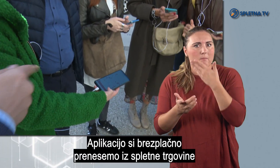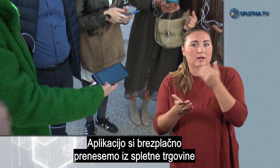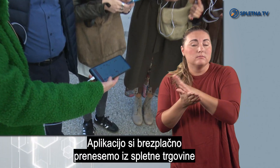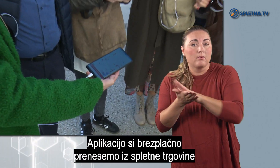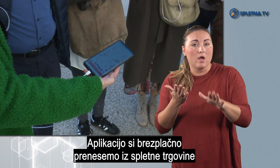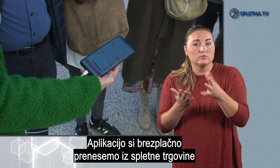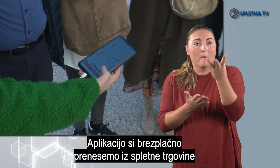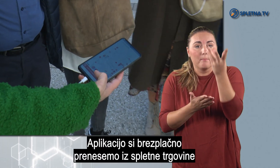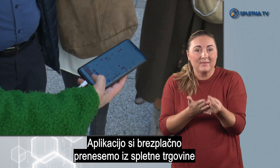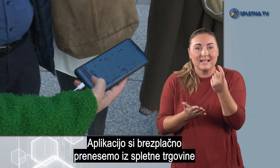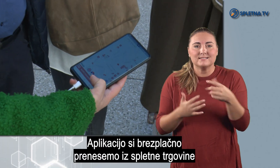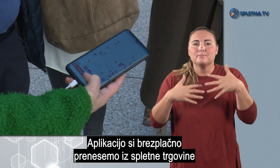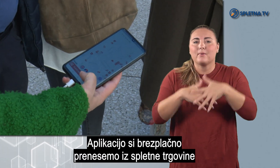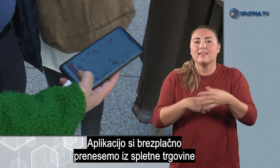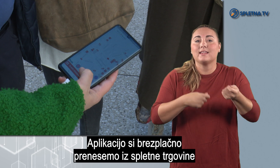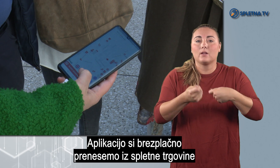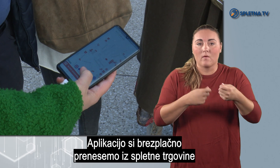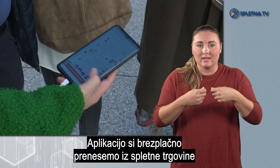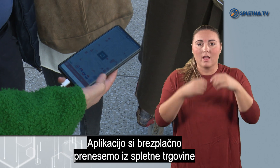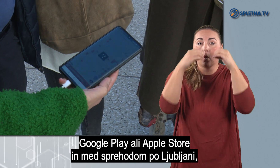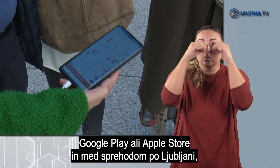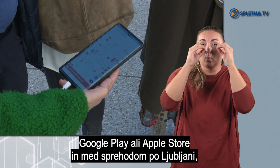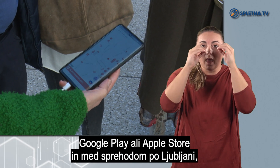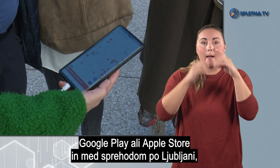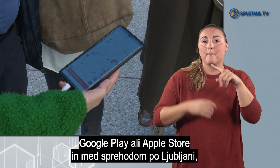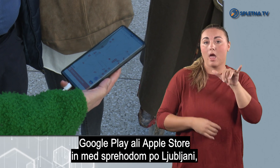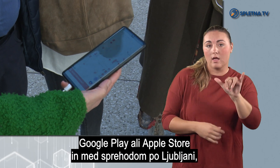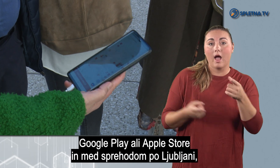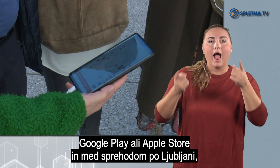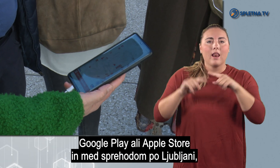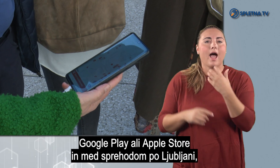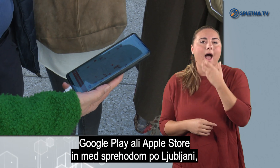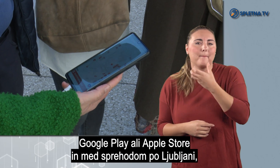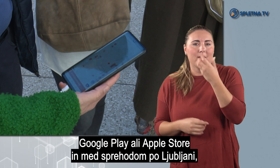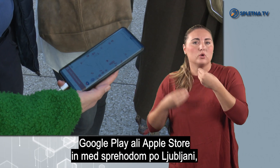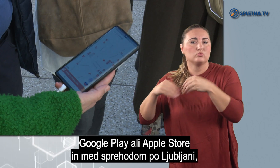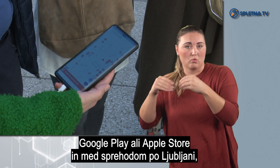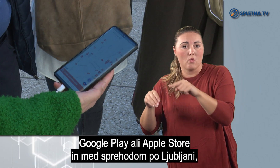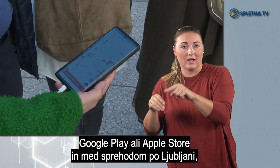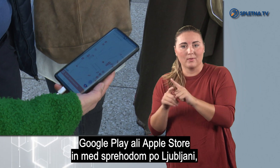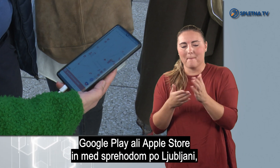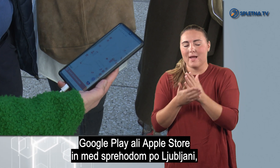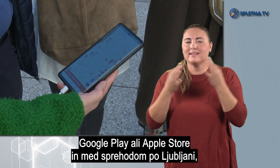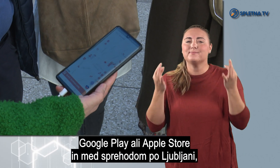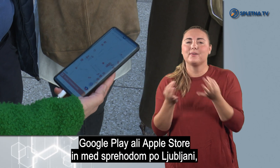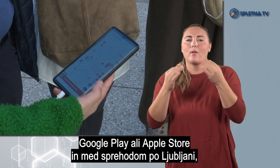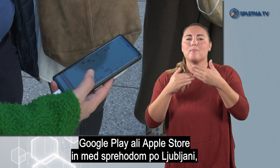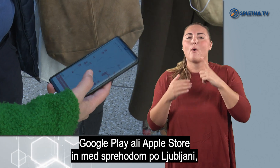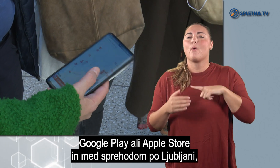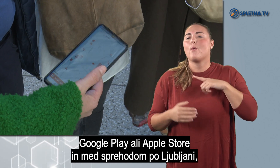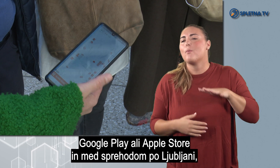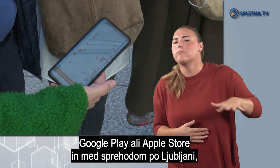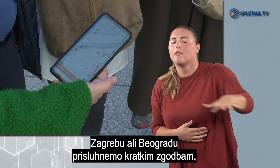Aplikacijo si brezplačno prenesemo iz spletne trgovine Google Play ali Apple Store in med sprehodom po